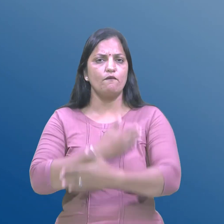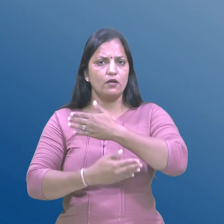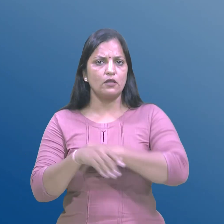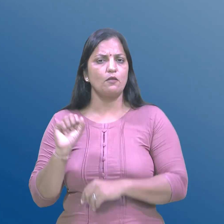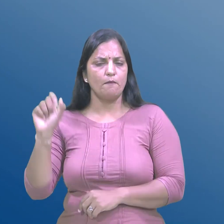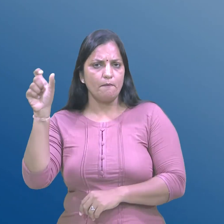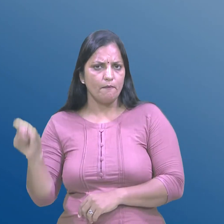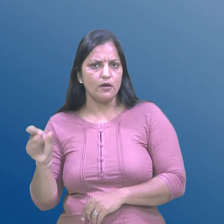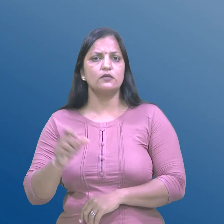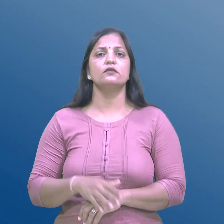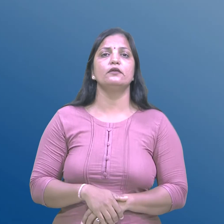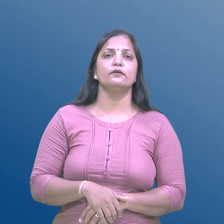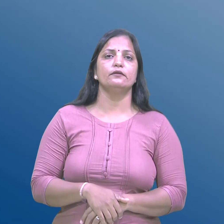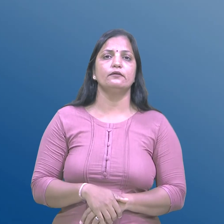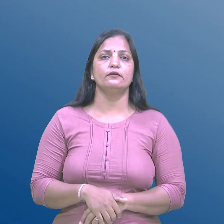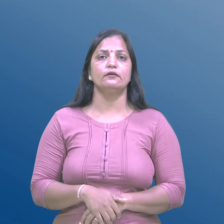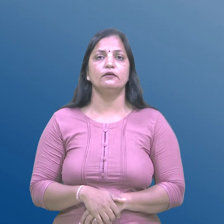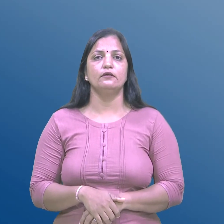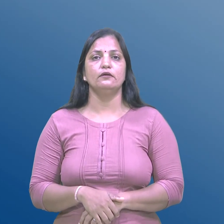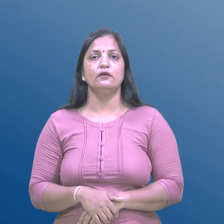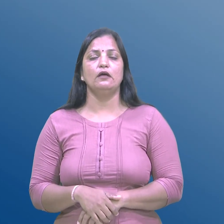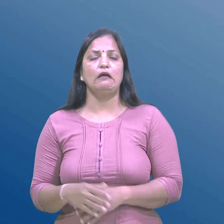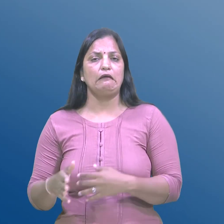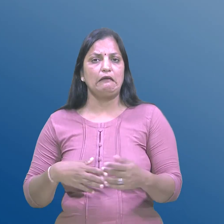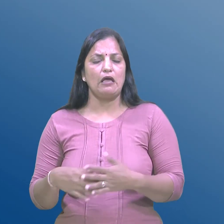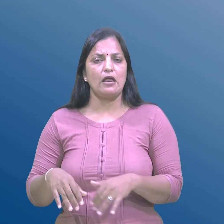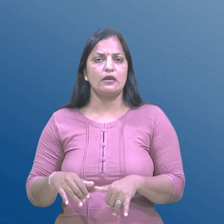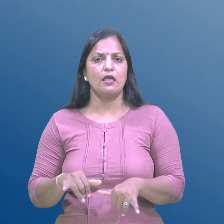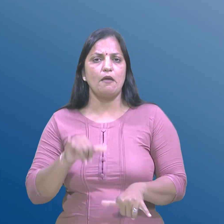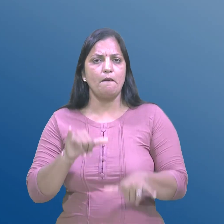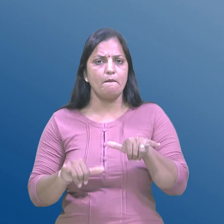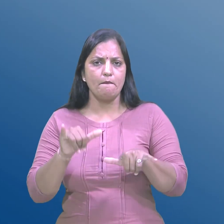ધરાવતી વ્યક્તિ જેને પર્યાપ્ત અને યોગ્ય સહયોગ આપવામાં આવ્યો હતો